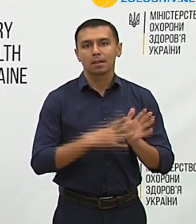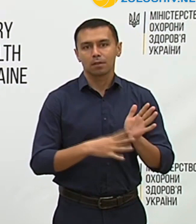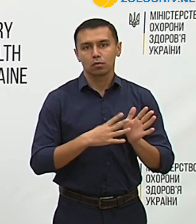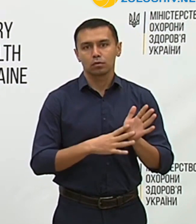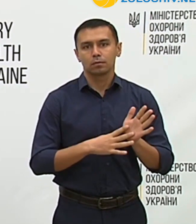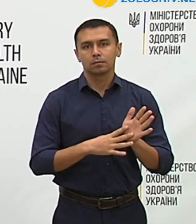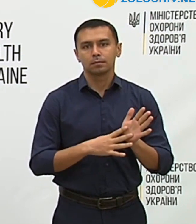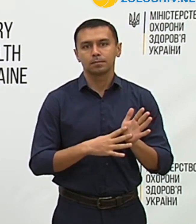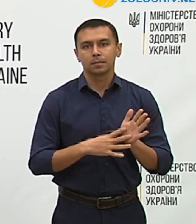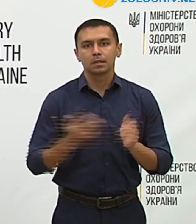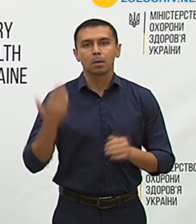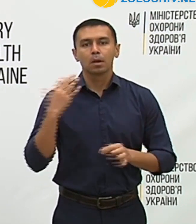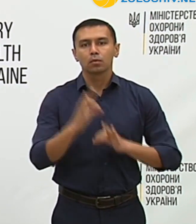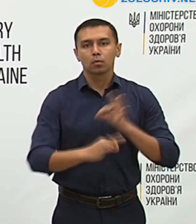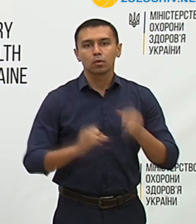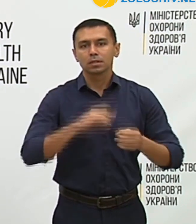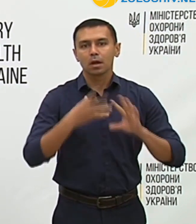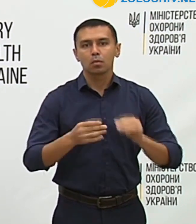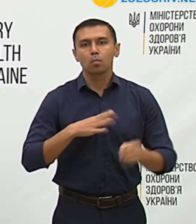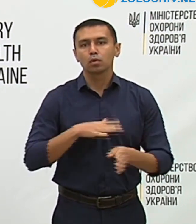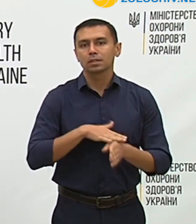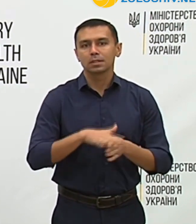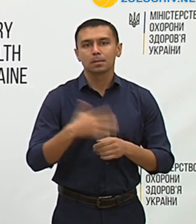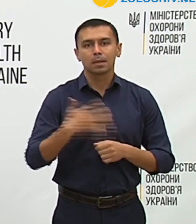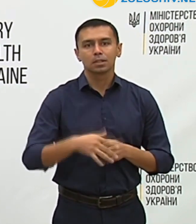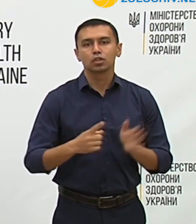6590. За попередню добу загалом було здійснено